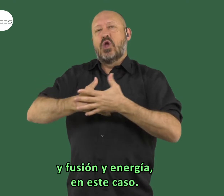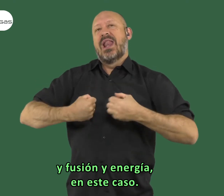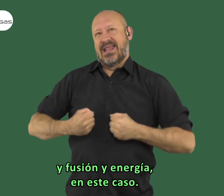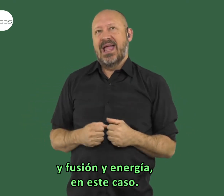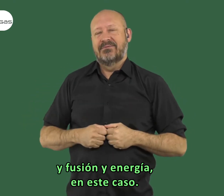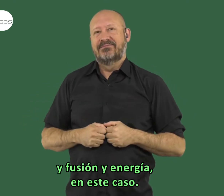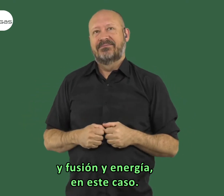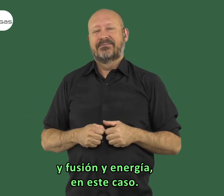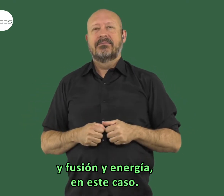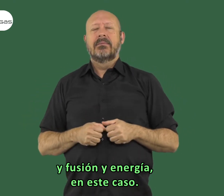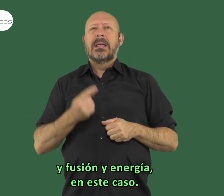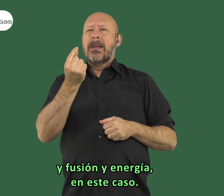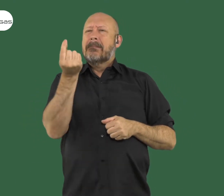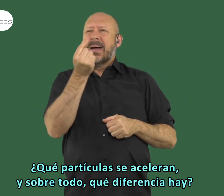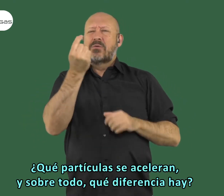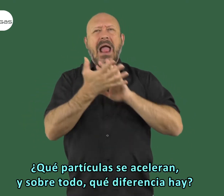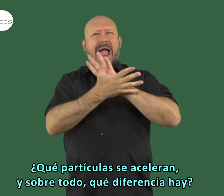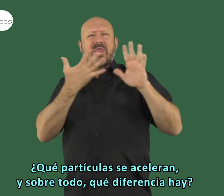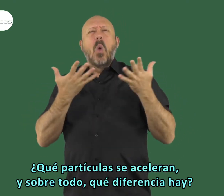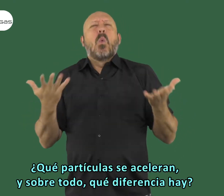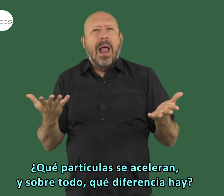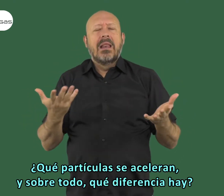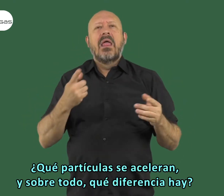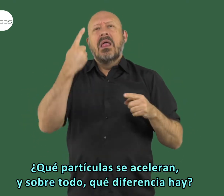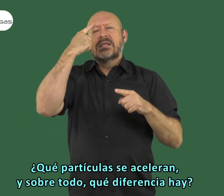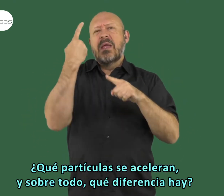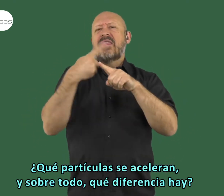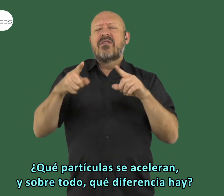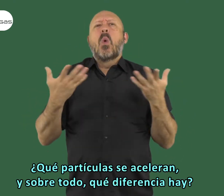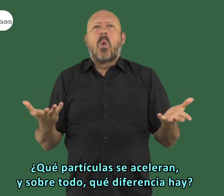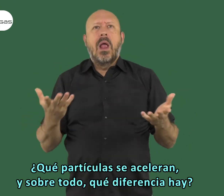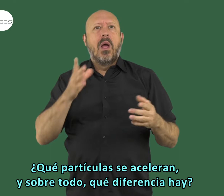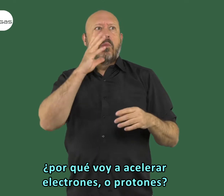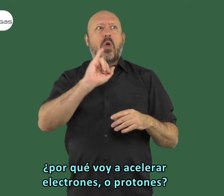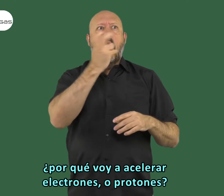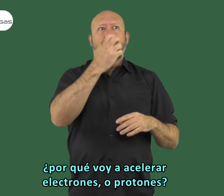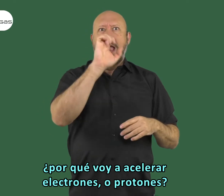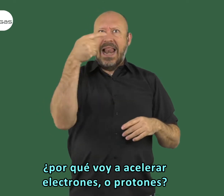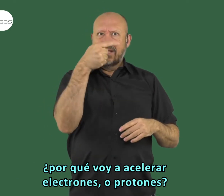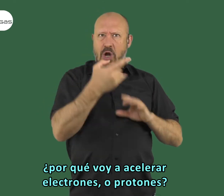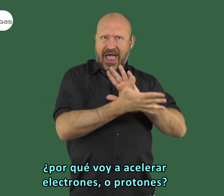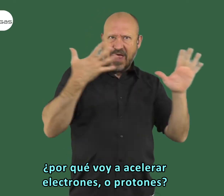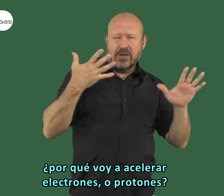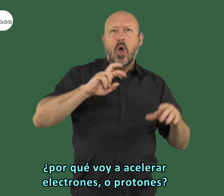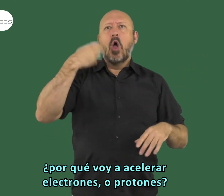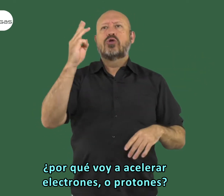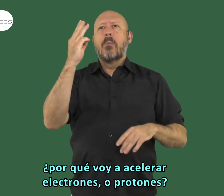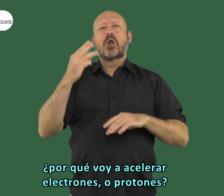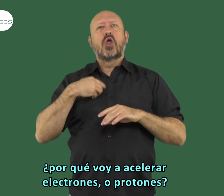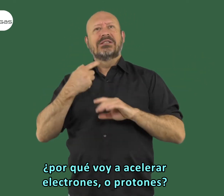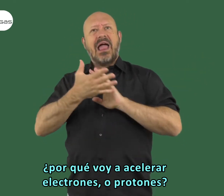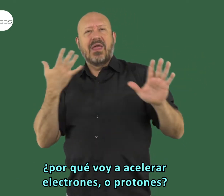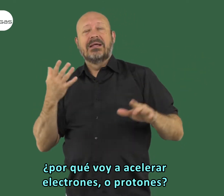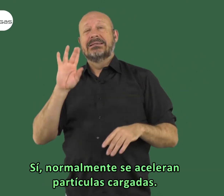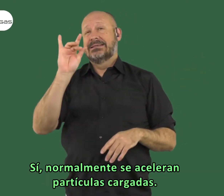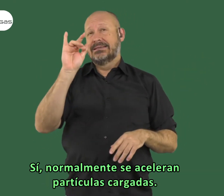y fusión y energía, en este caso. ¿Qué partículas se aceleran y sobre todo qué diferencia hay? ¿Por qué voy a acelerar electrones o por qué voy a